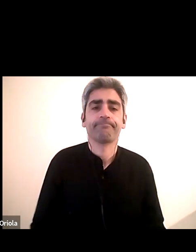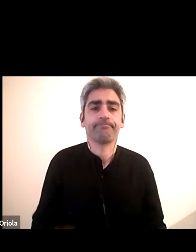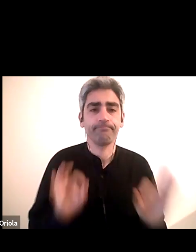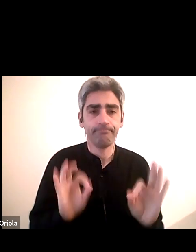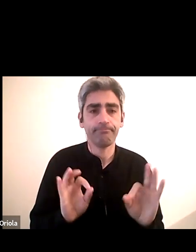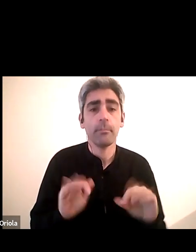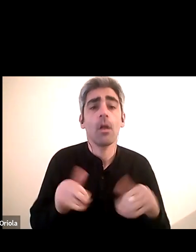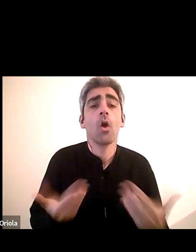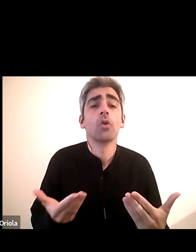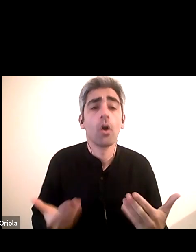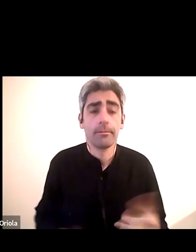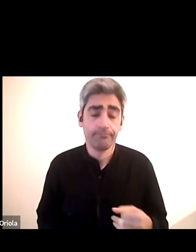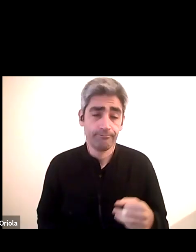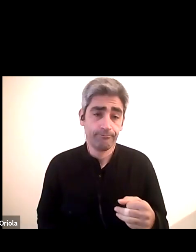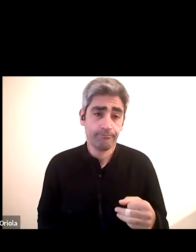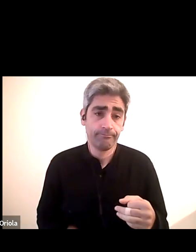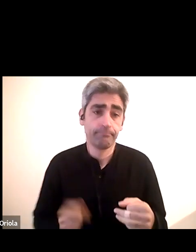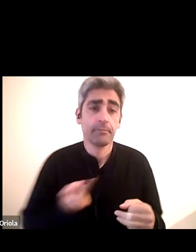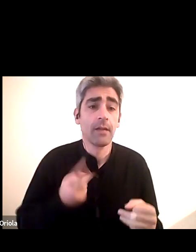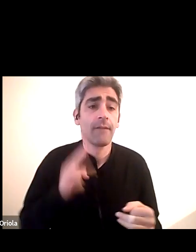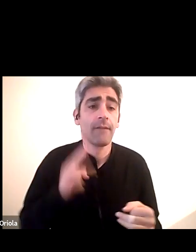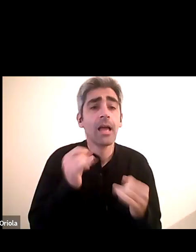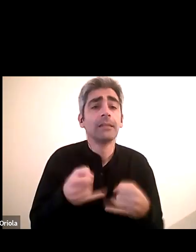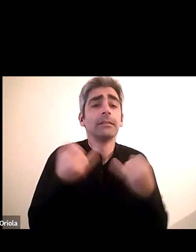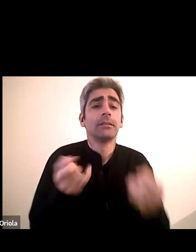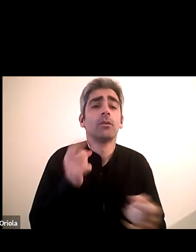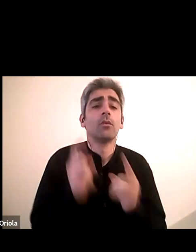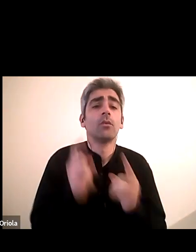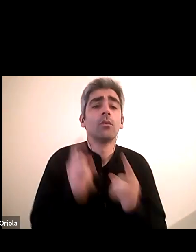agora temos que ver o que é que vem a seguir. Para já,